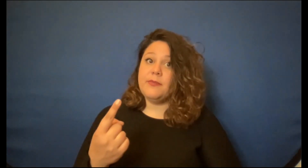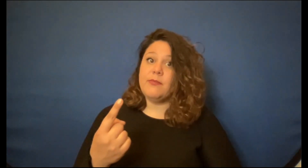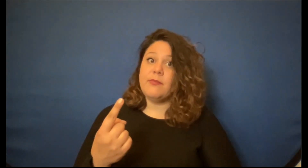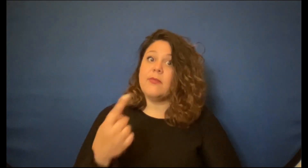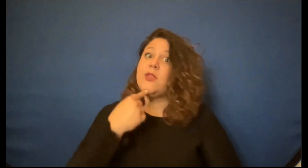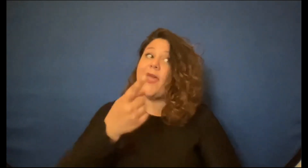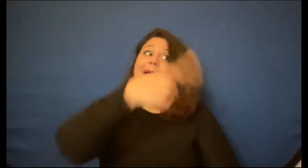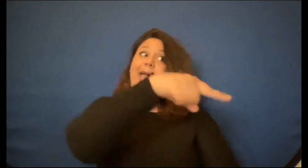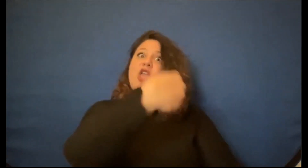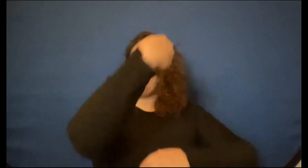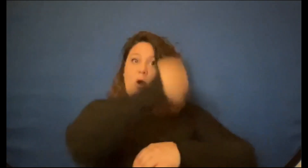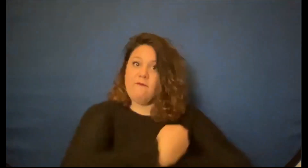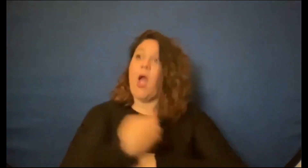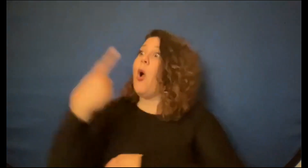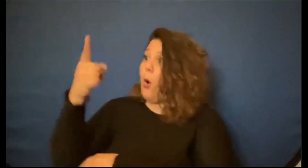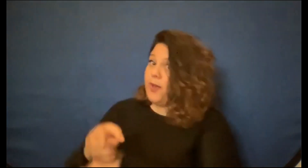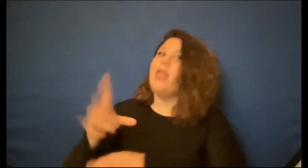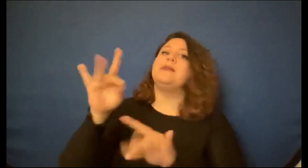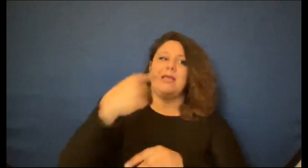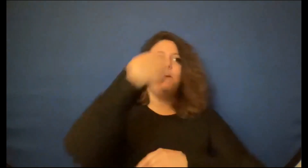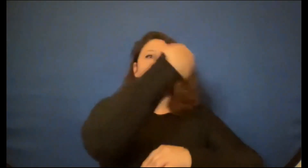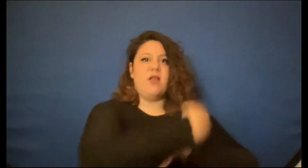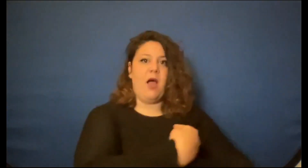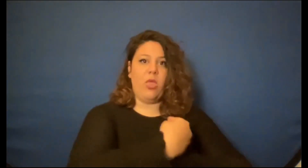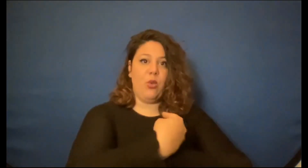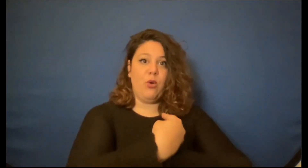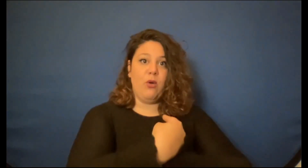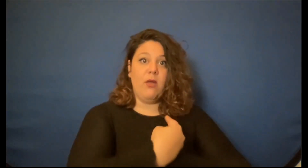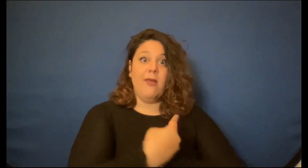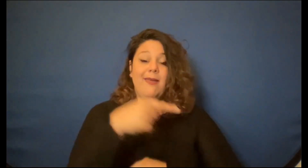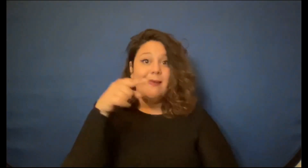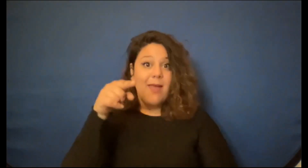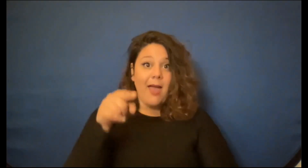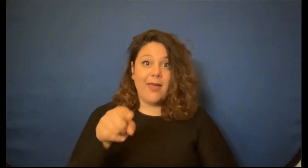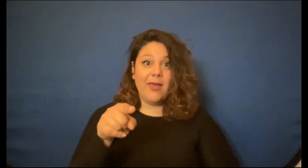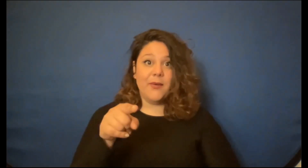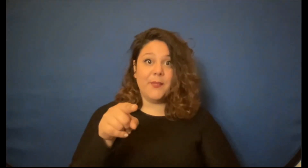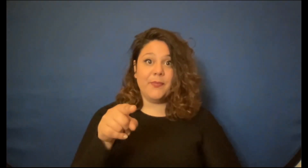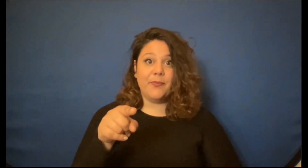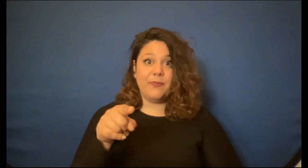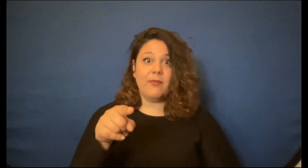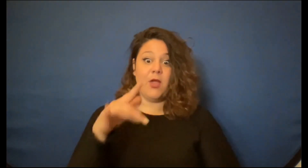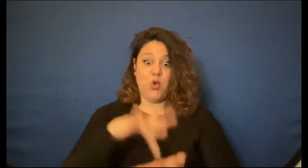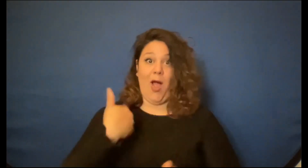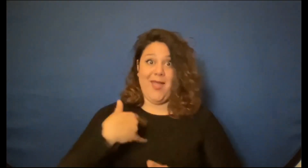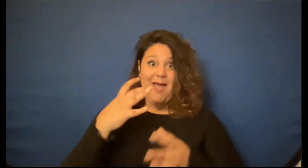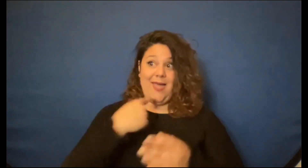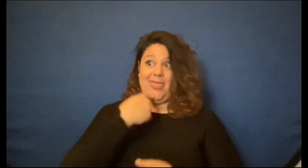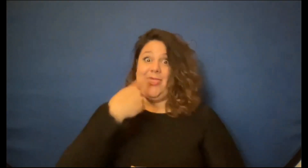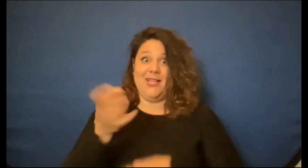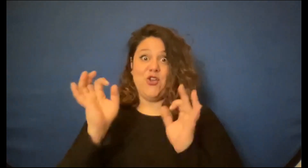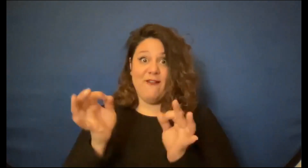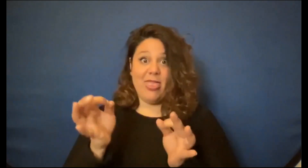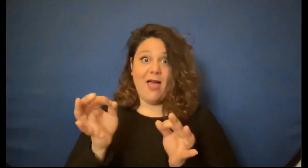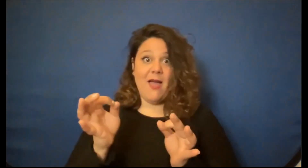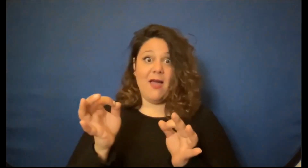Obligado. eso, me habían obligado. Entonces ahí ya, pues cuando ya salió la verdad, me empezaron a decir